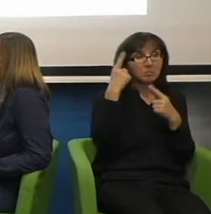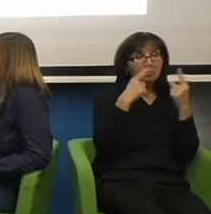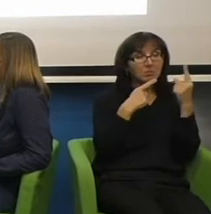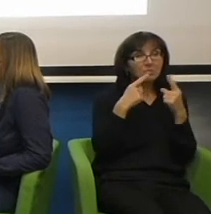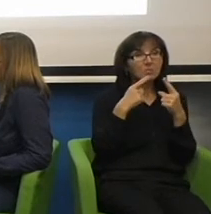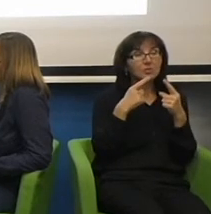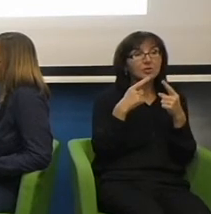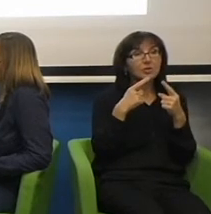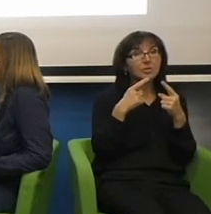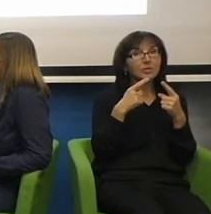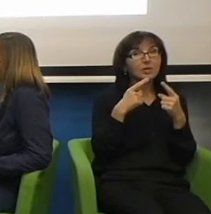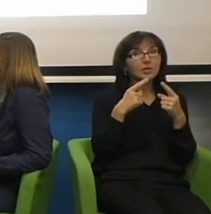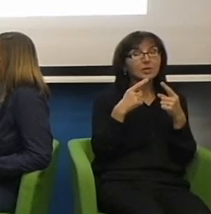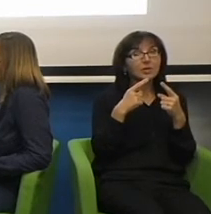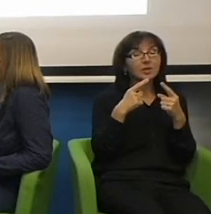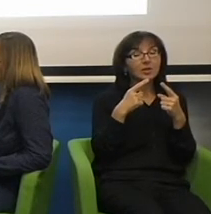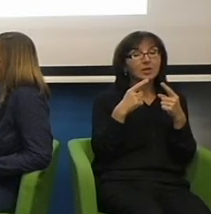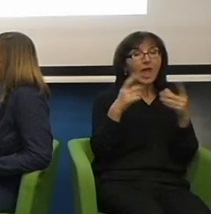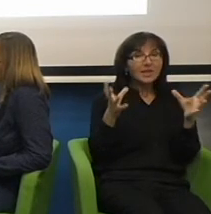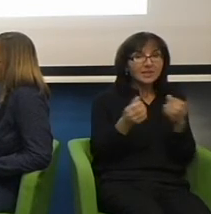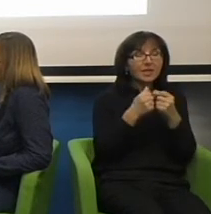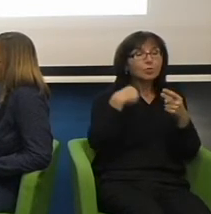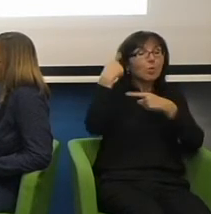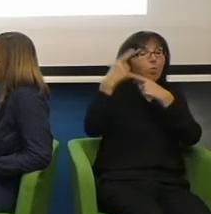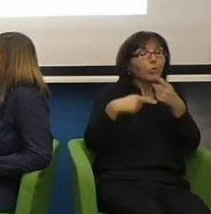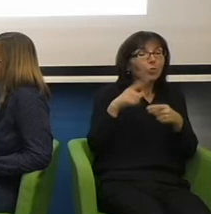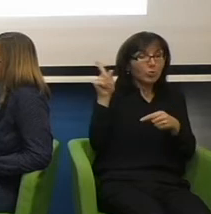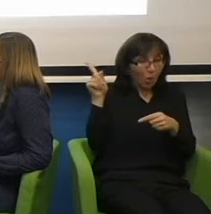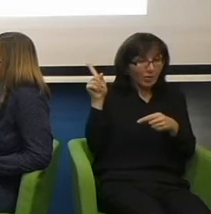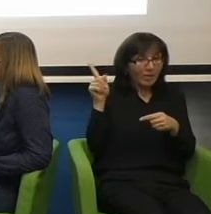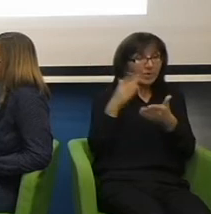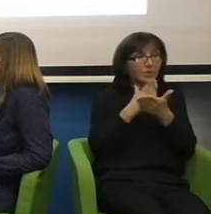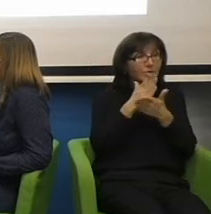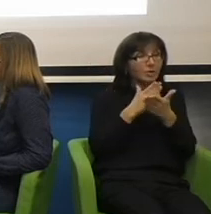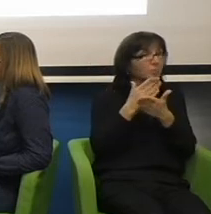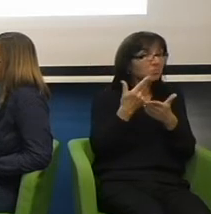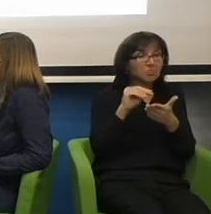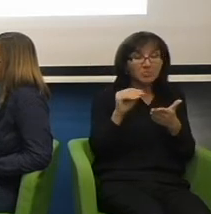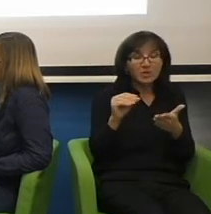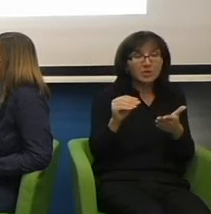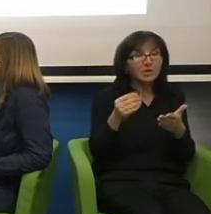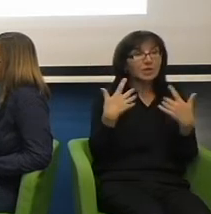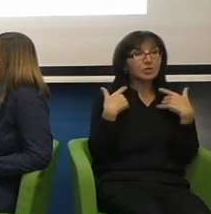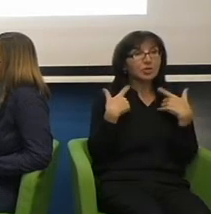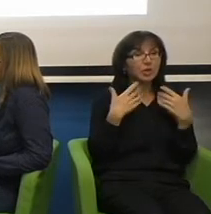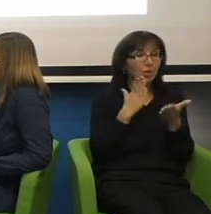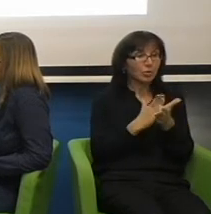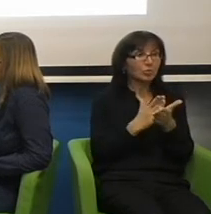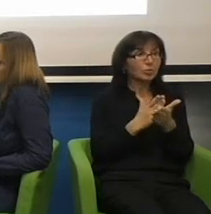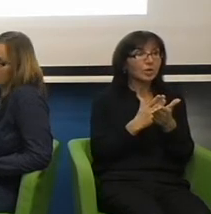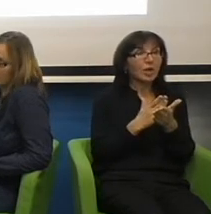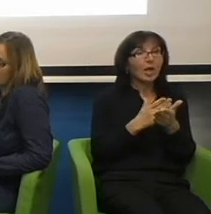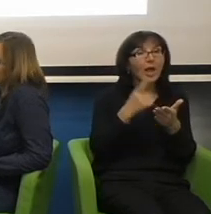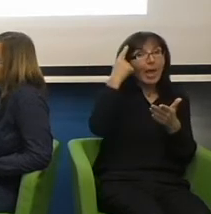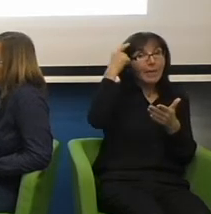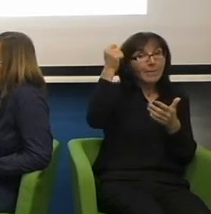Wydaje się nam, dotarliśmy do potomków tej rodziny, oni oczywiście już nie żyją. W rodzinie pamięć o Annie